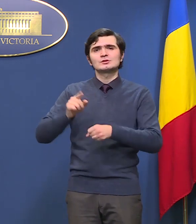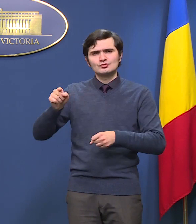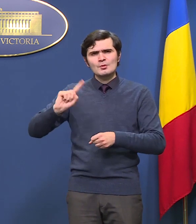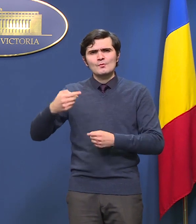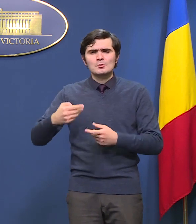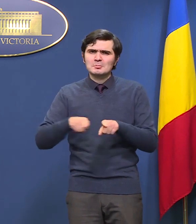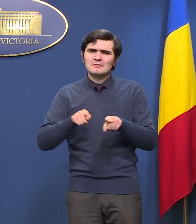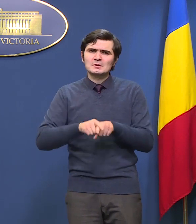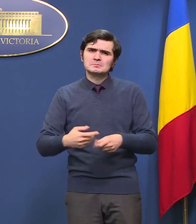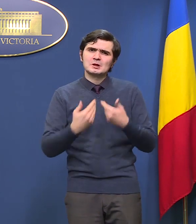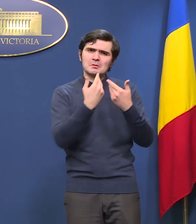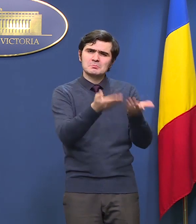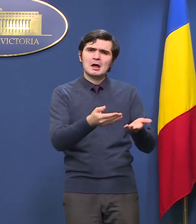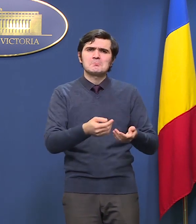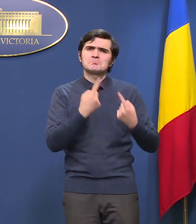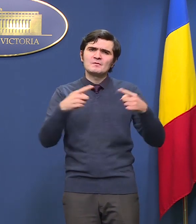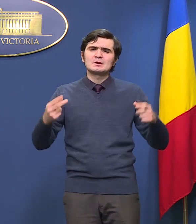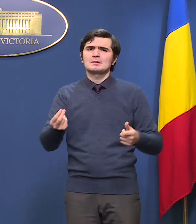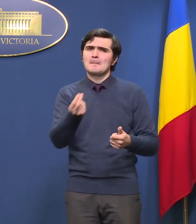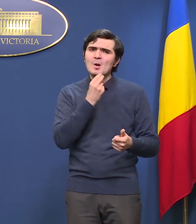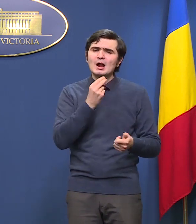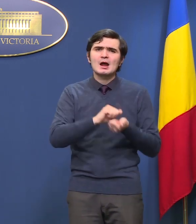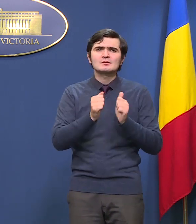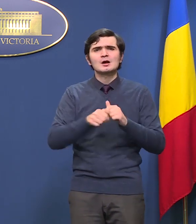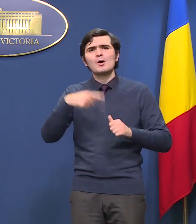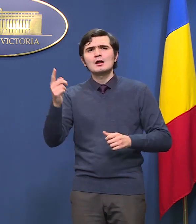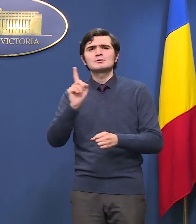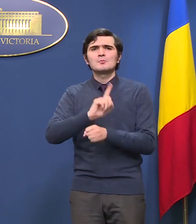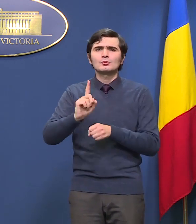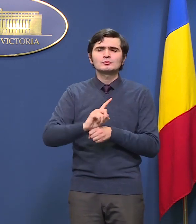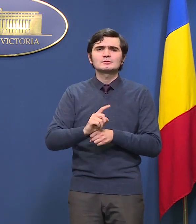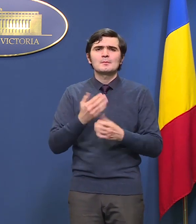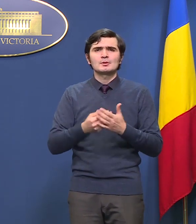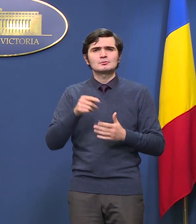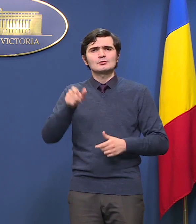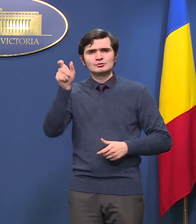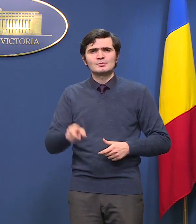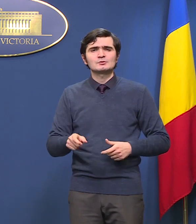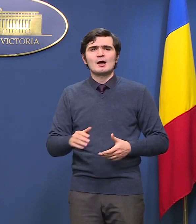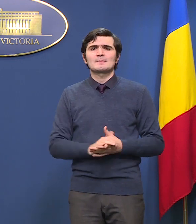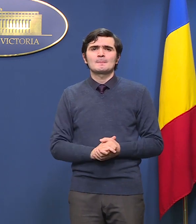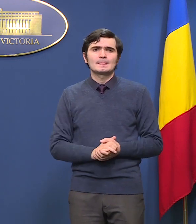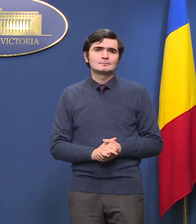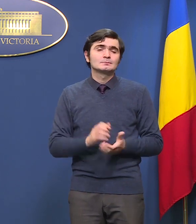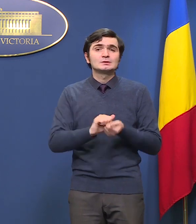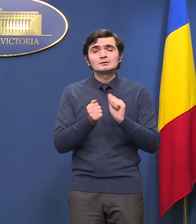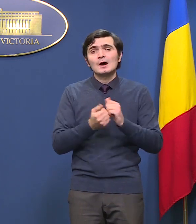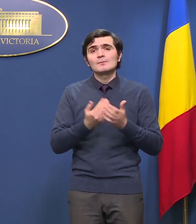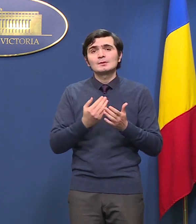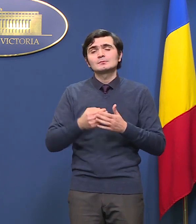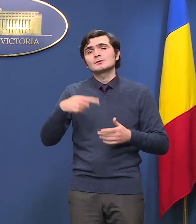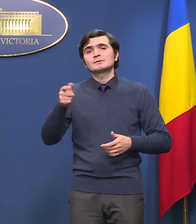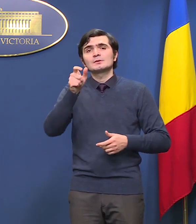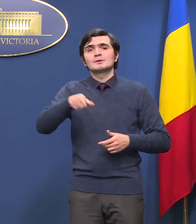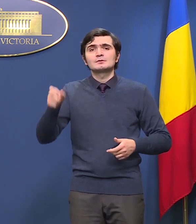diferite alimente, orice alte categorii de produse către aceste persoane vulnerabile sau către persoane în